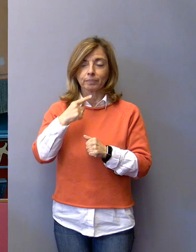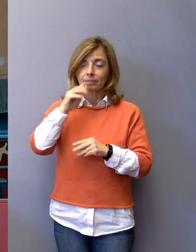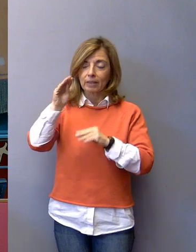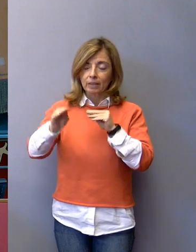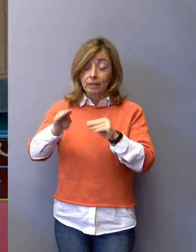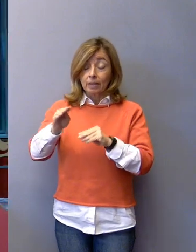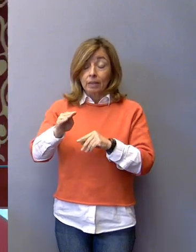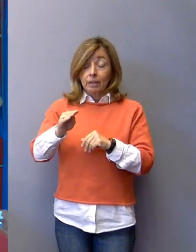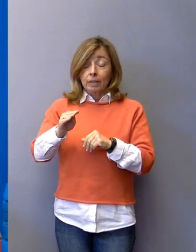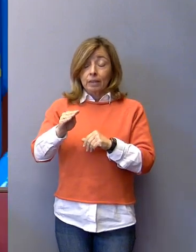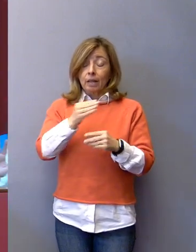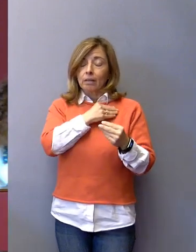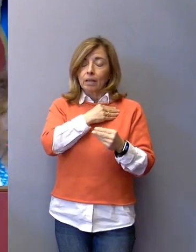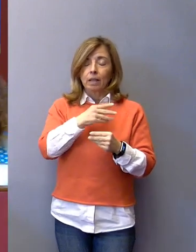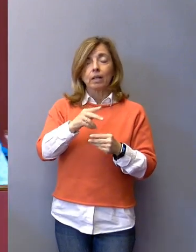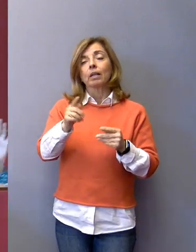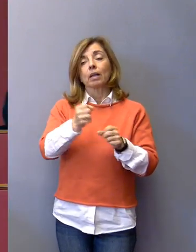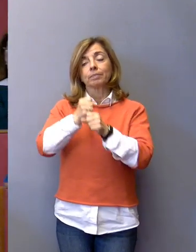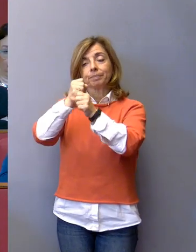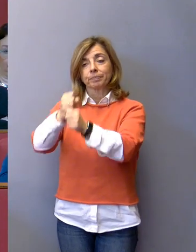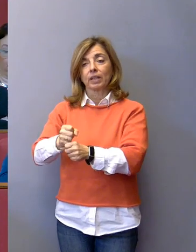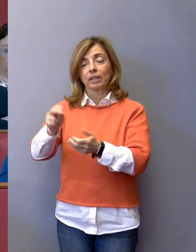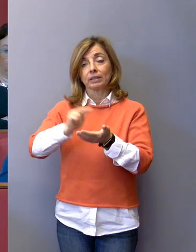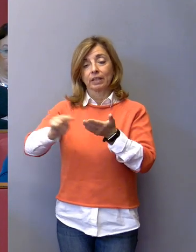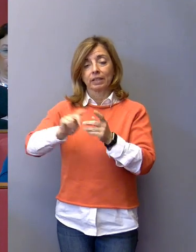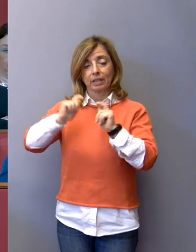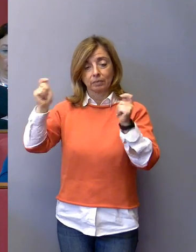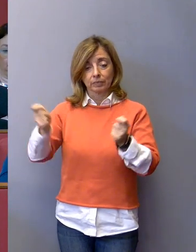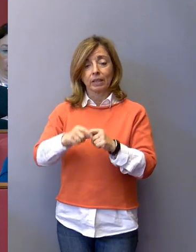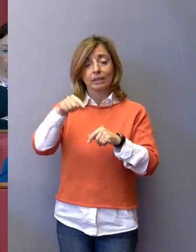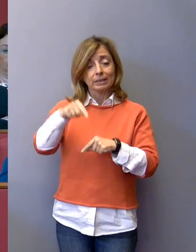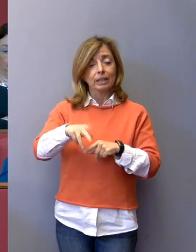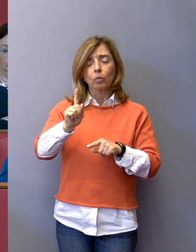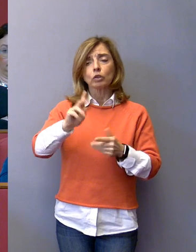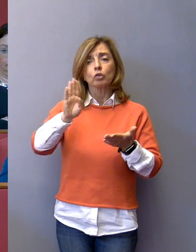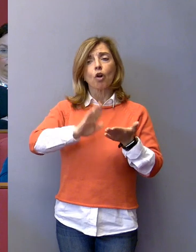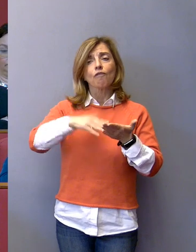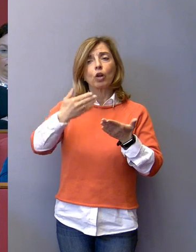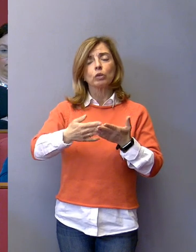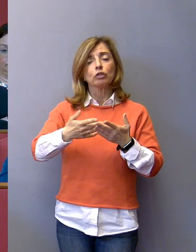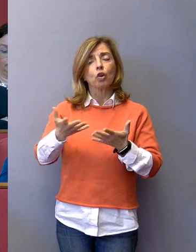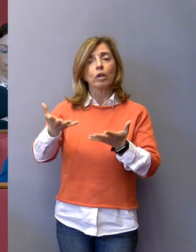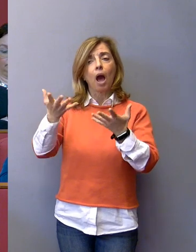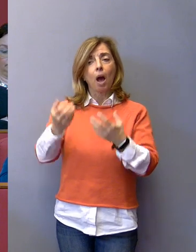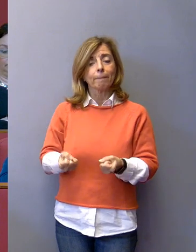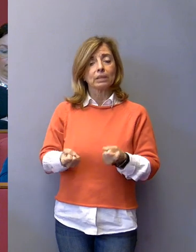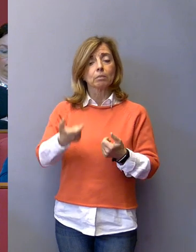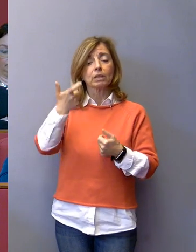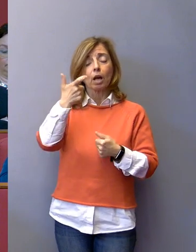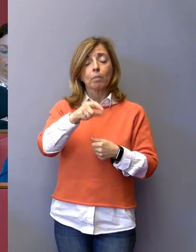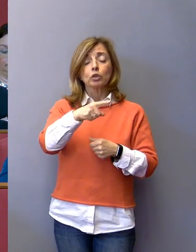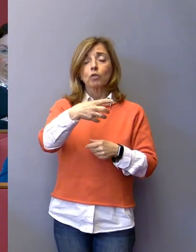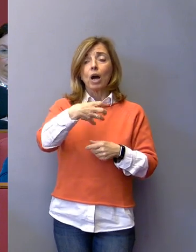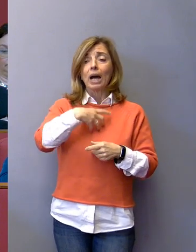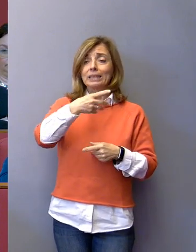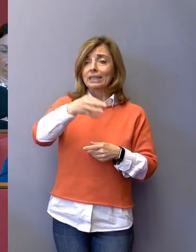Sì effettivamente non sono valutazioni di ammissibilità perché il l'assessore